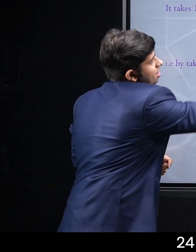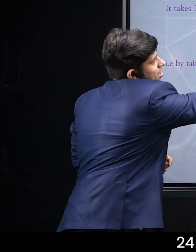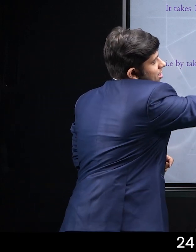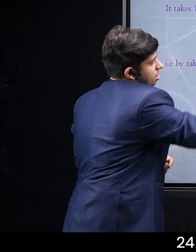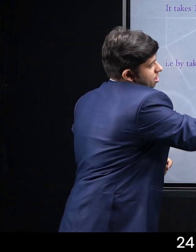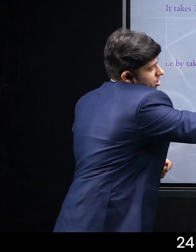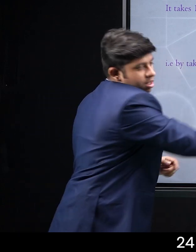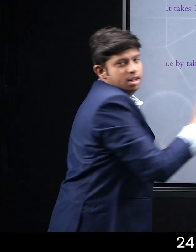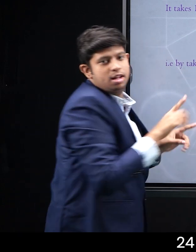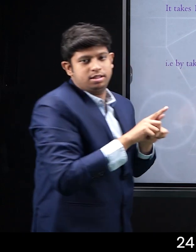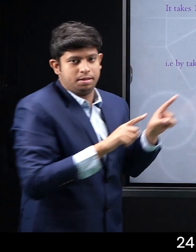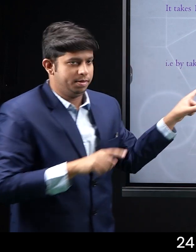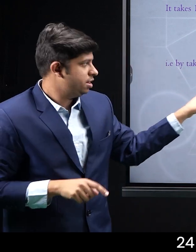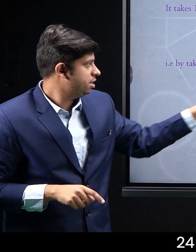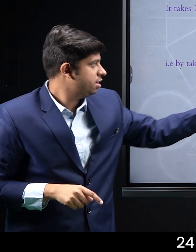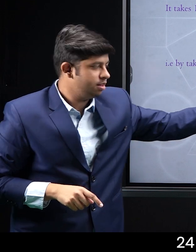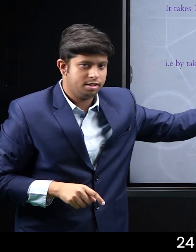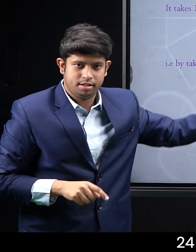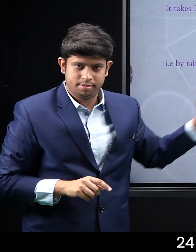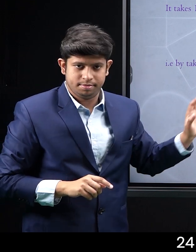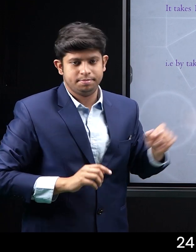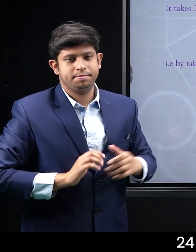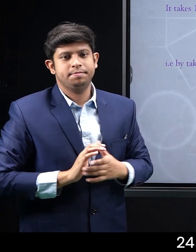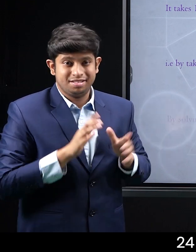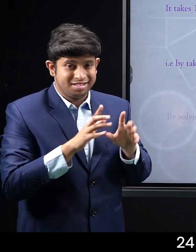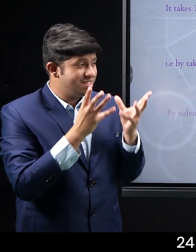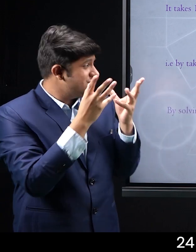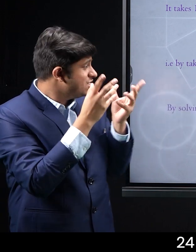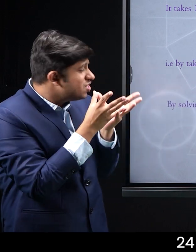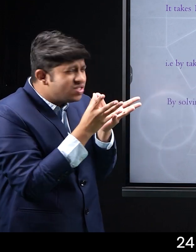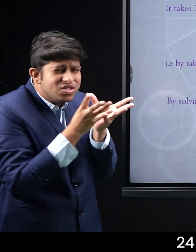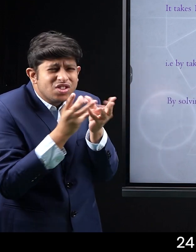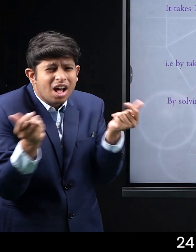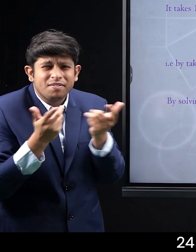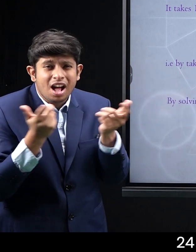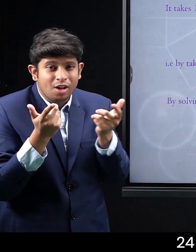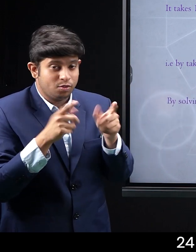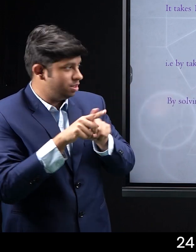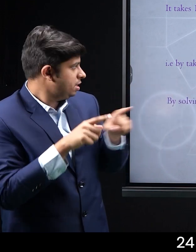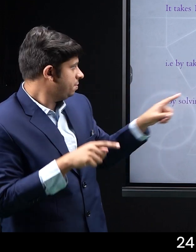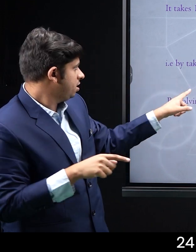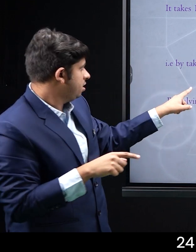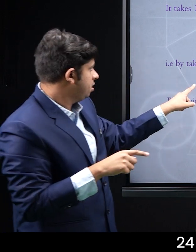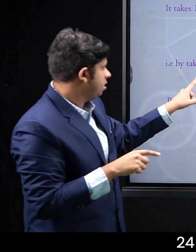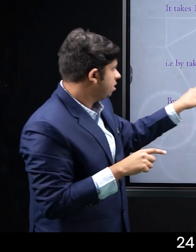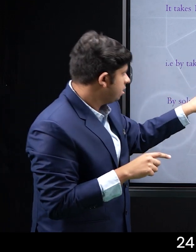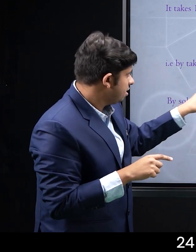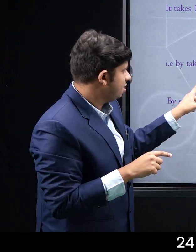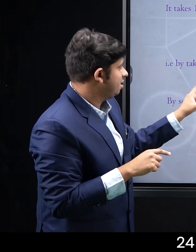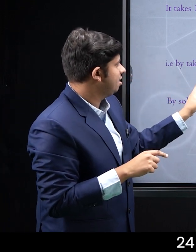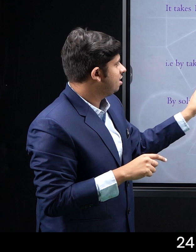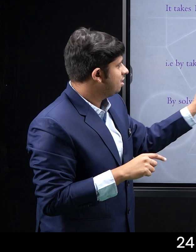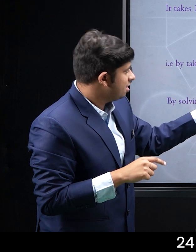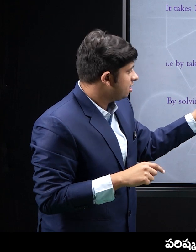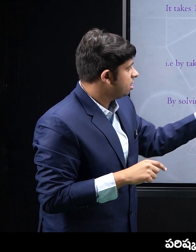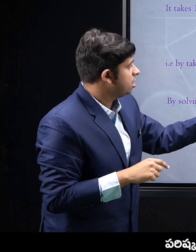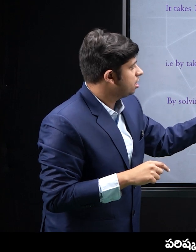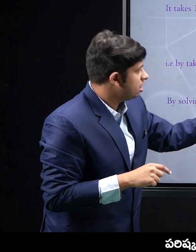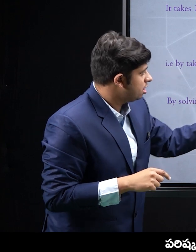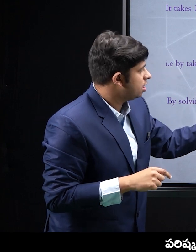మైనస్ 24 ఇంటూ 18 మైనస్ x ఈజ్ ఈక్వల్ టు 18 మైనస్ x ఇంటూ 18 ప్లస్ x. పరిష్కరించడం